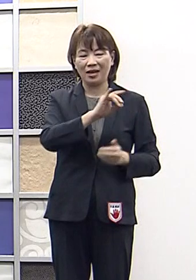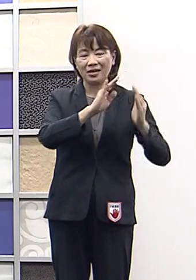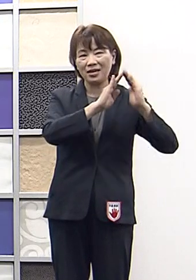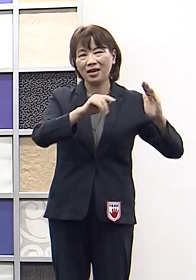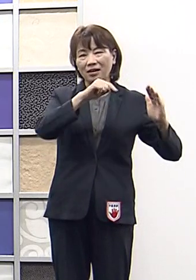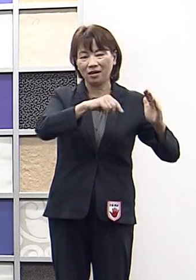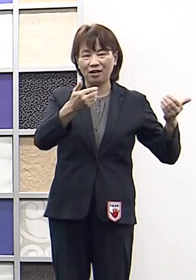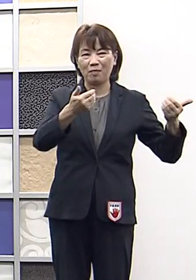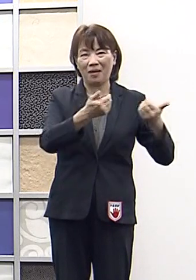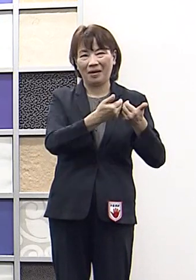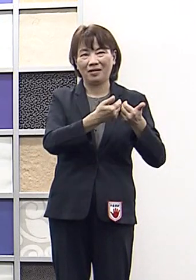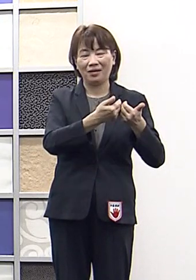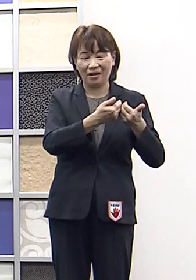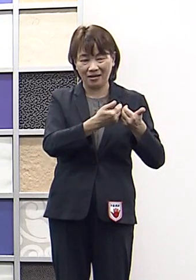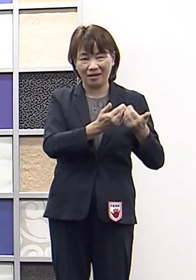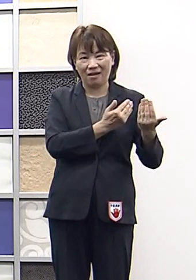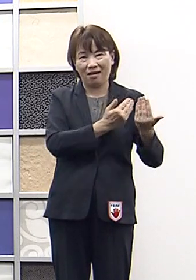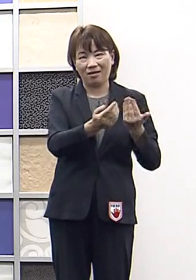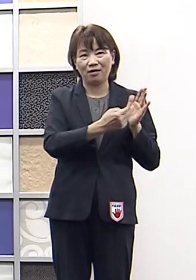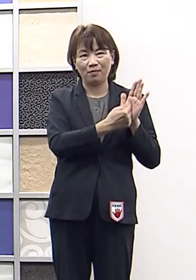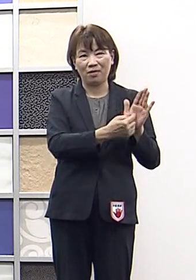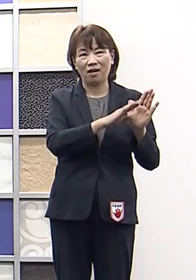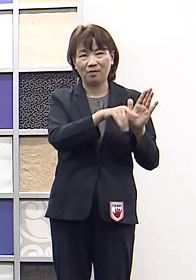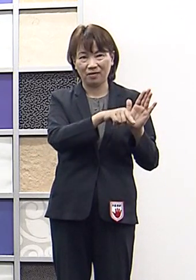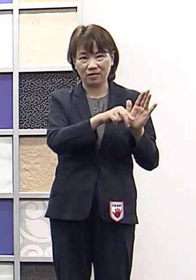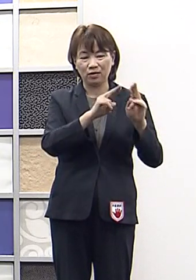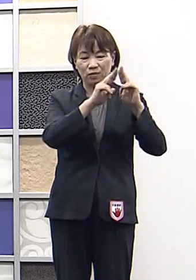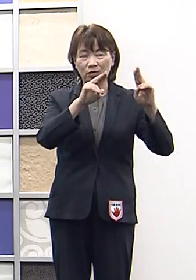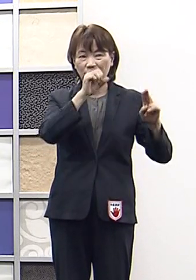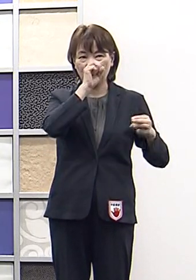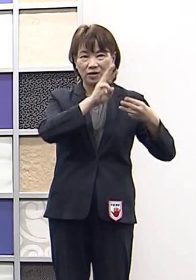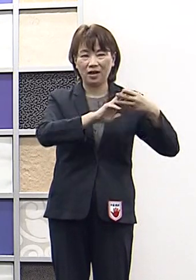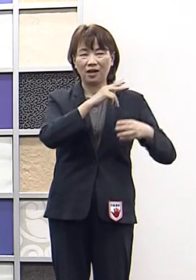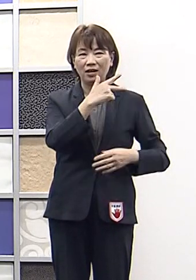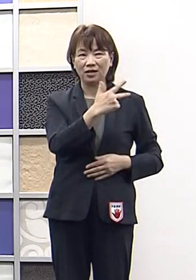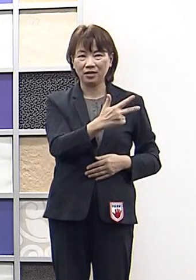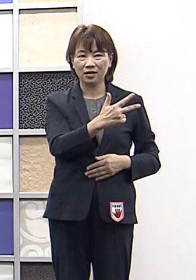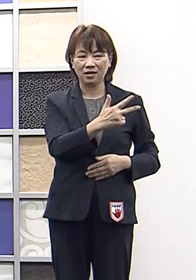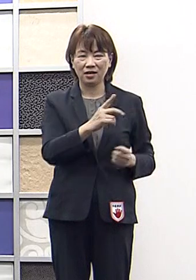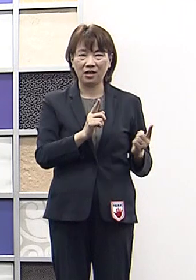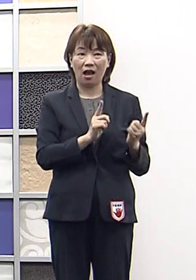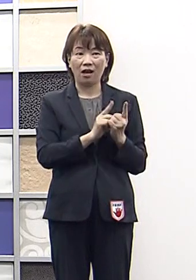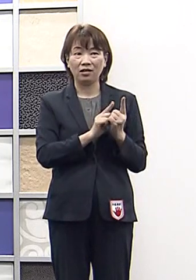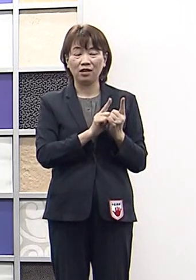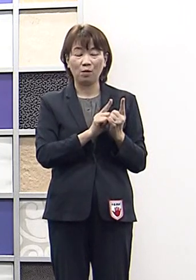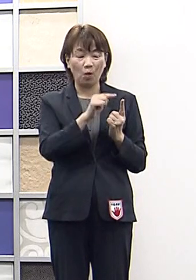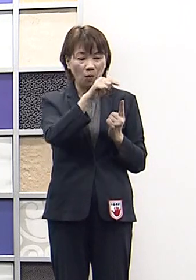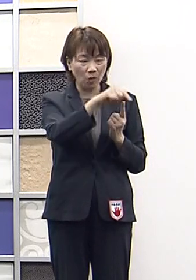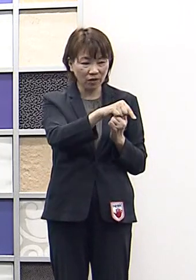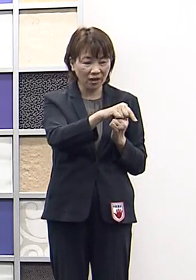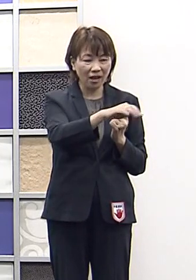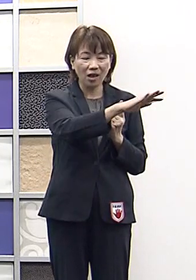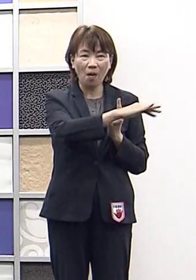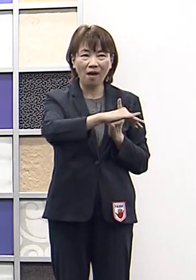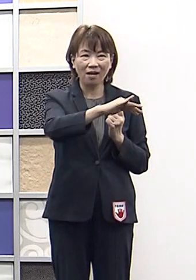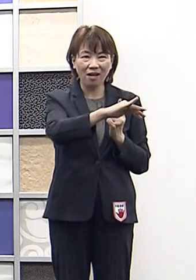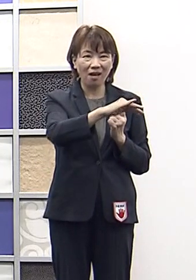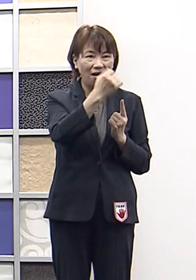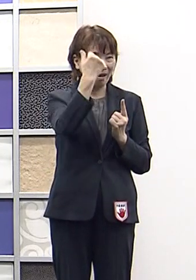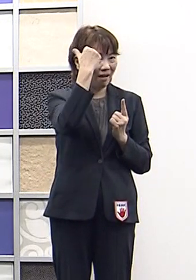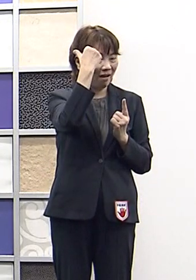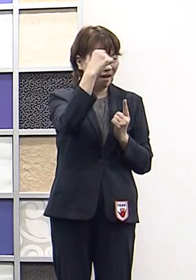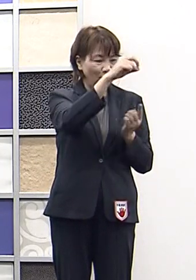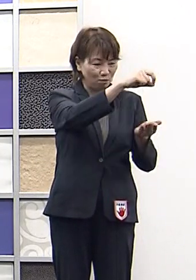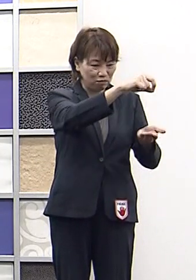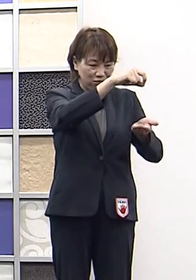状況の中で、富士吉田市にも同じように何か提案を持ってきてもらって、そこで戦